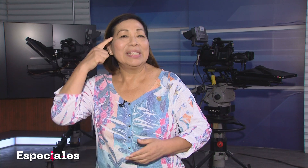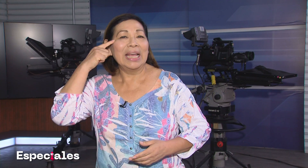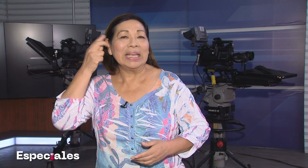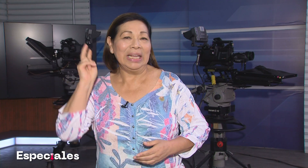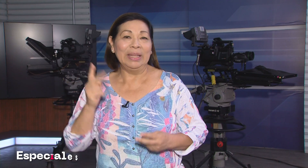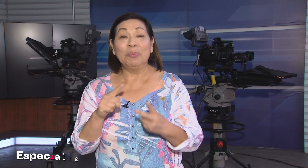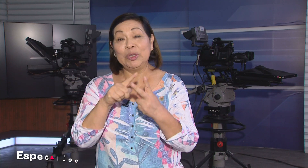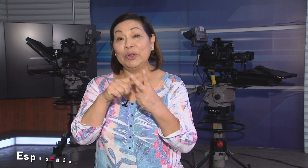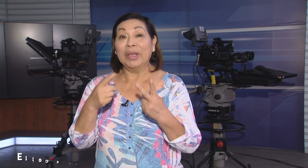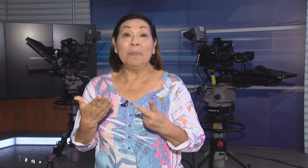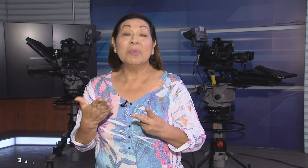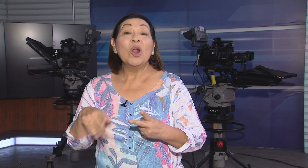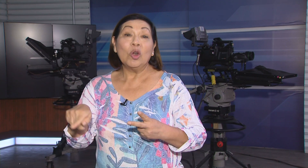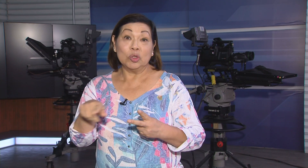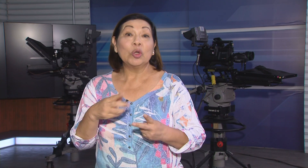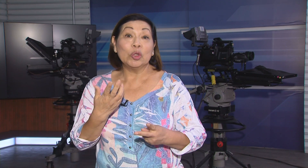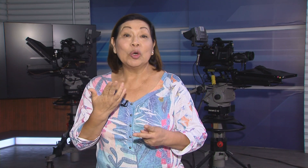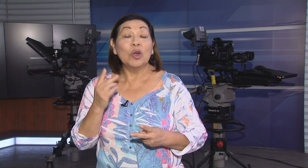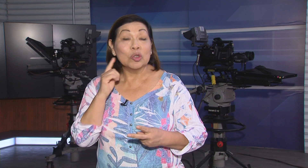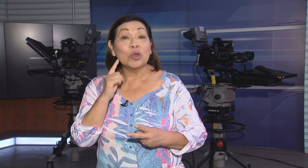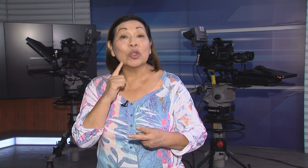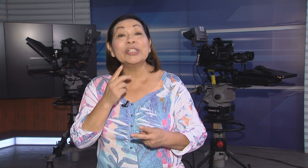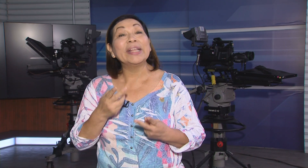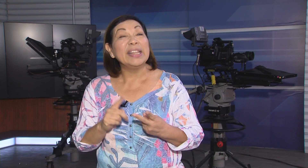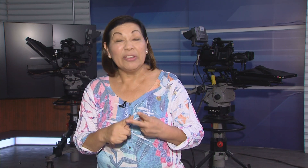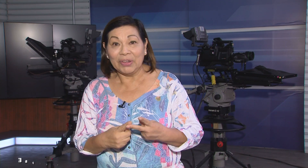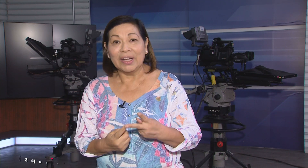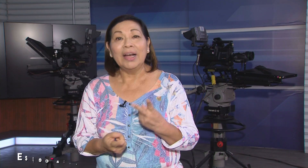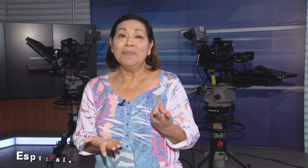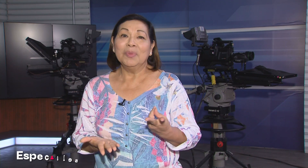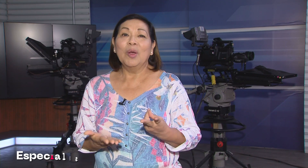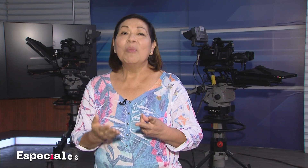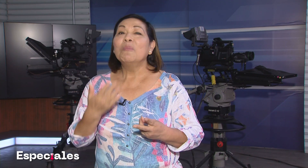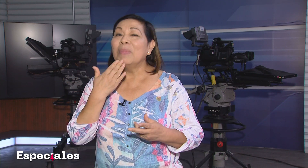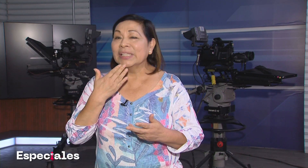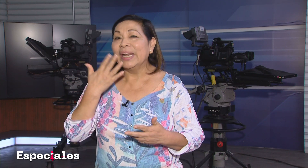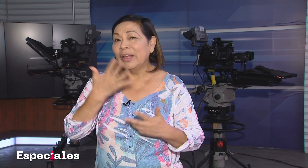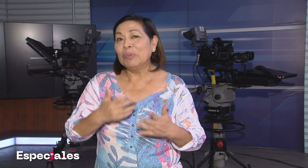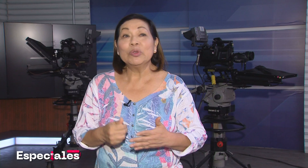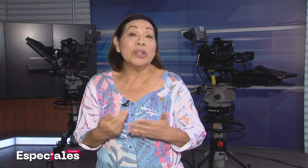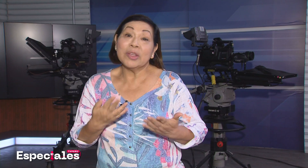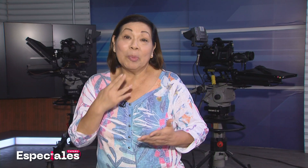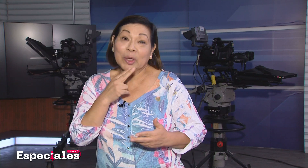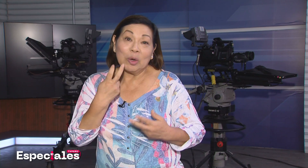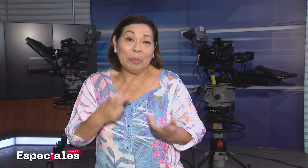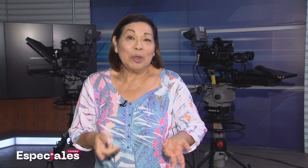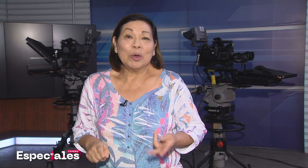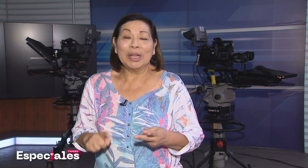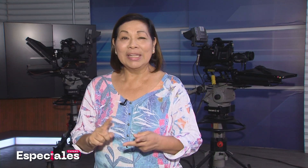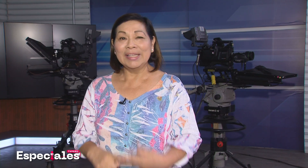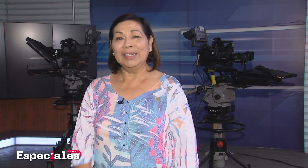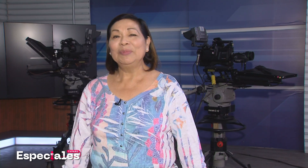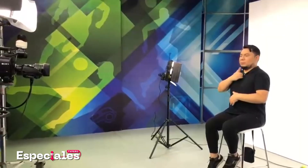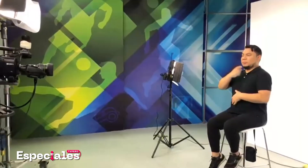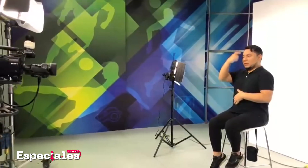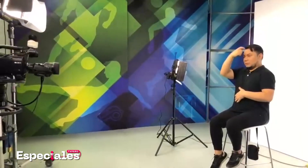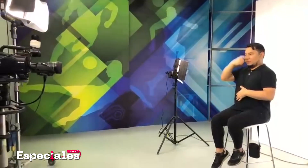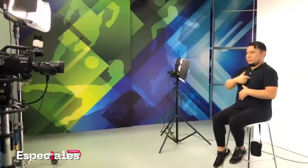me decían Hilda, por eso que los sordos se identifican más que nada por su seña, porque no pueden